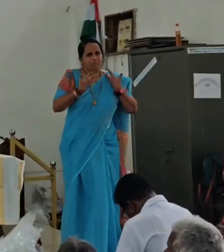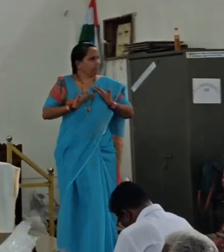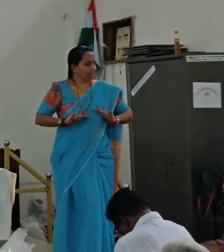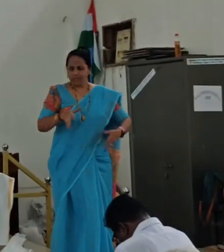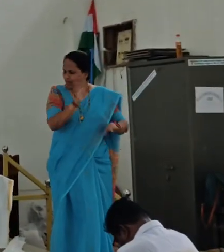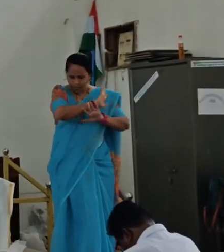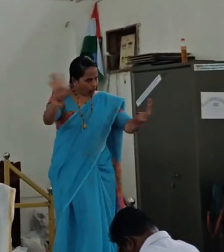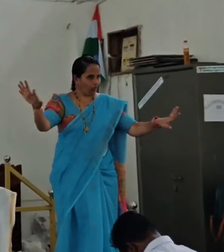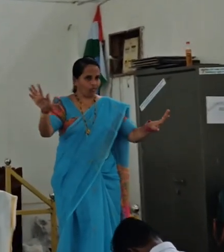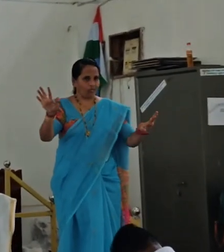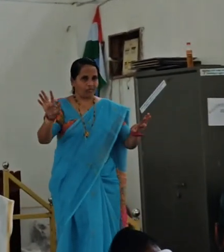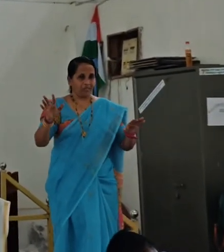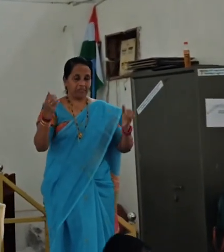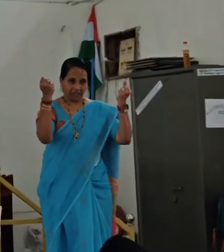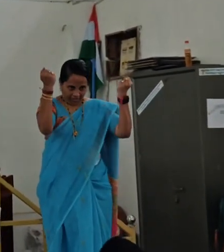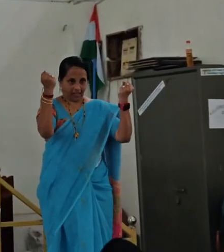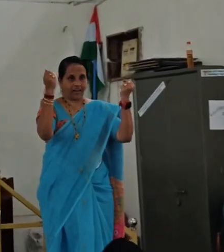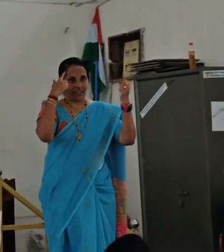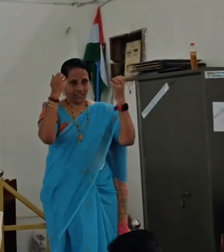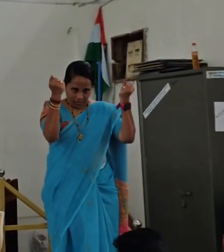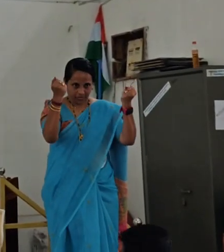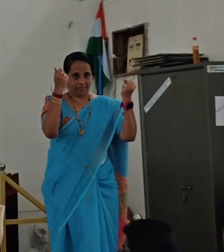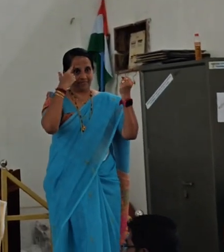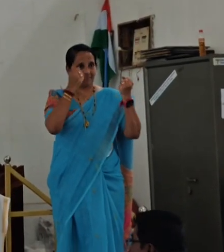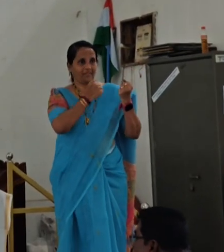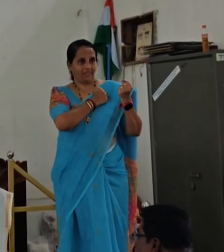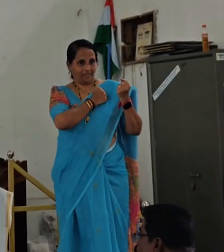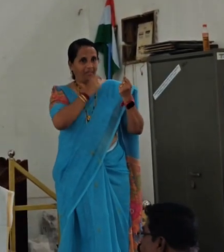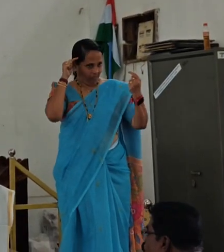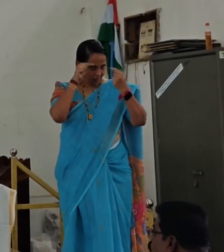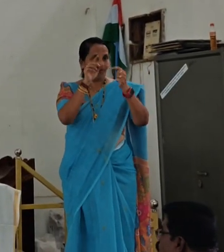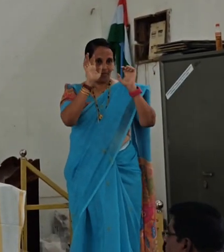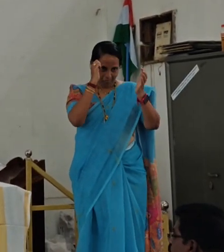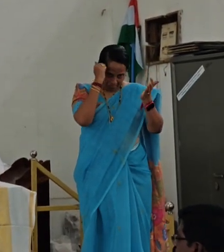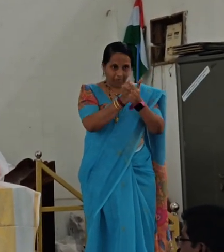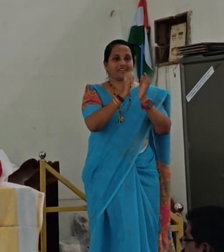పనిలేని సందర్భంగా యూ షుడ్ కాంపీట్ విత్ ది